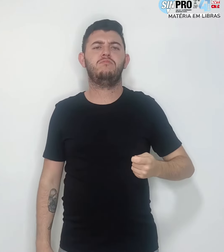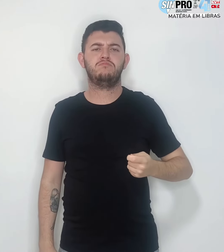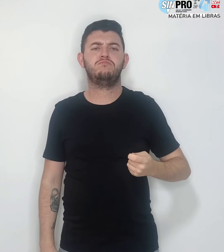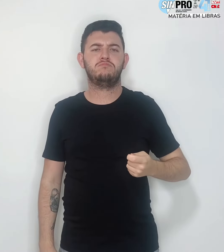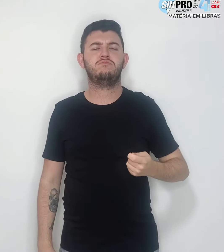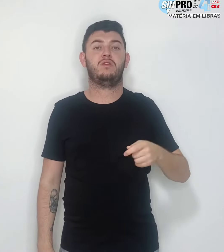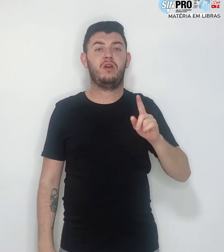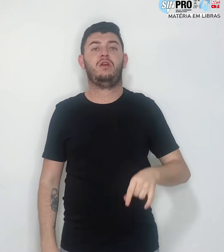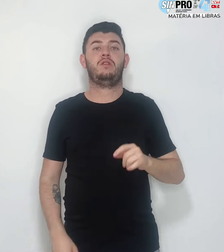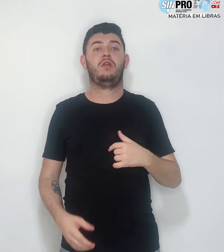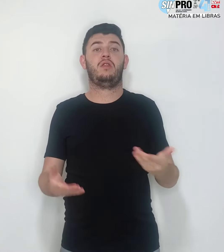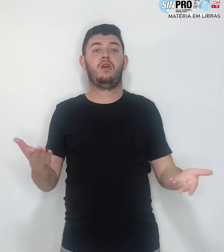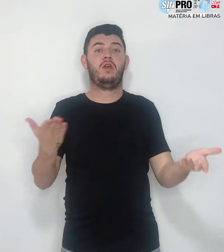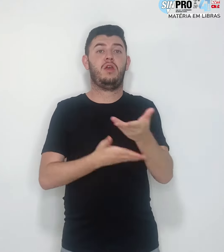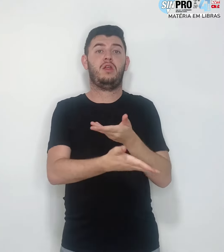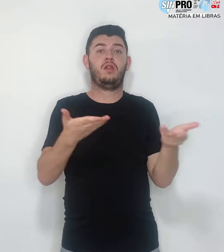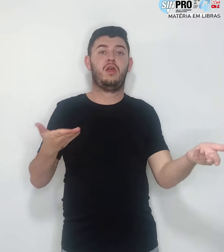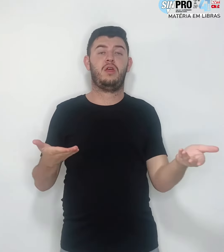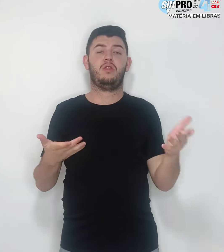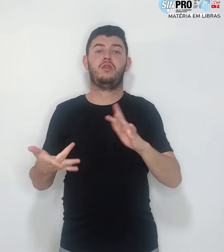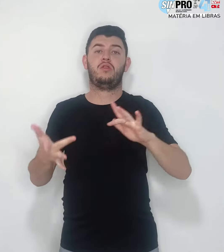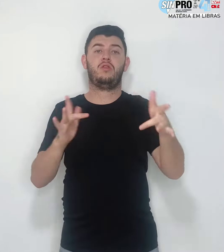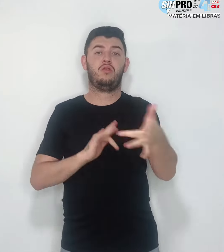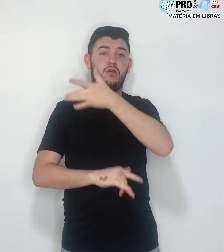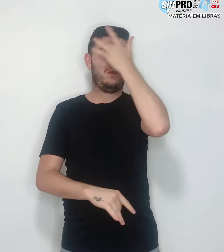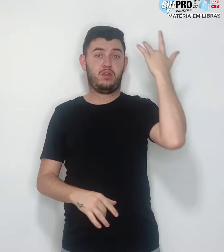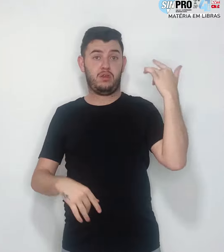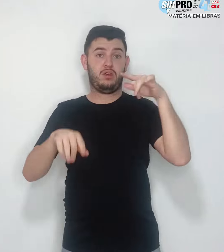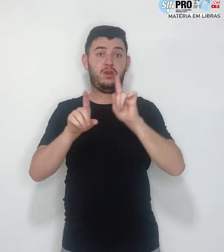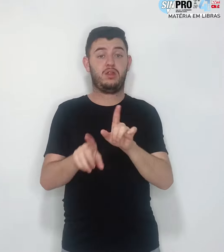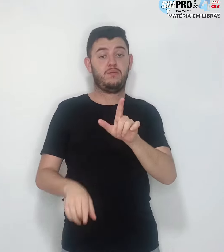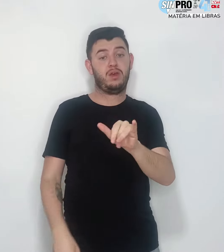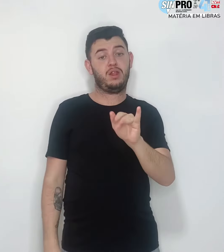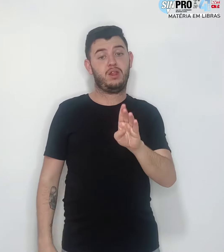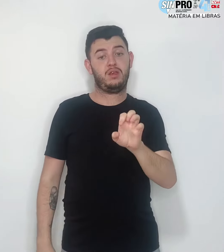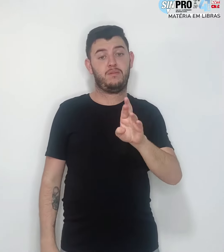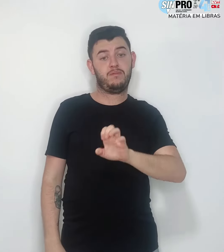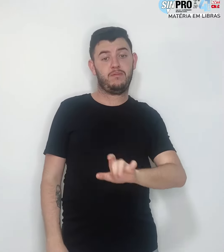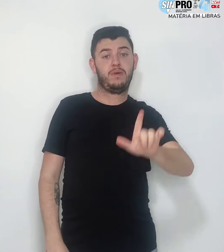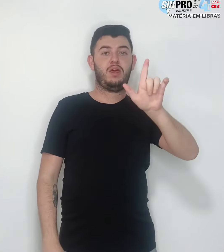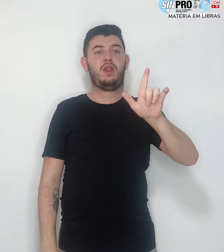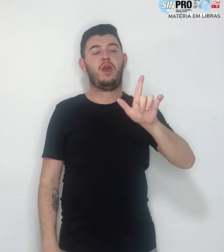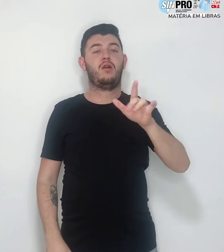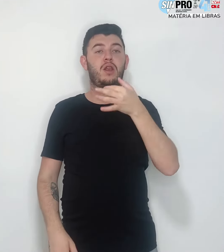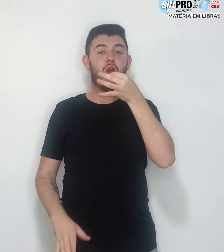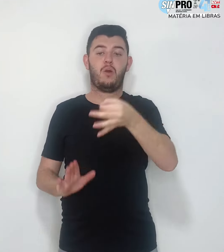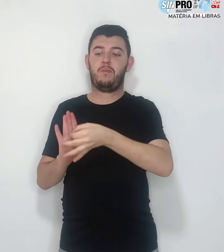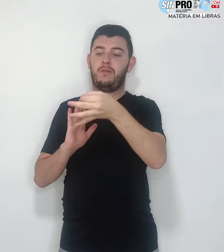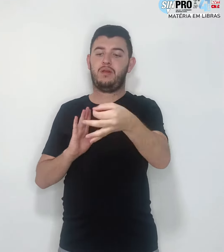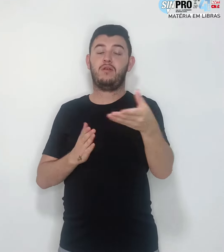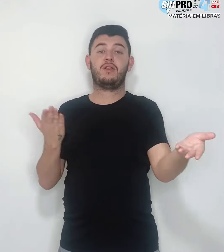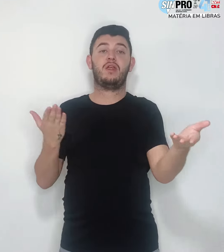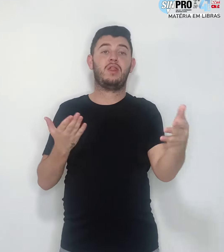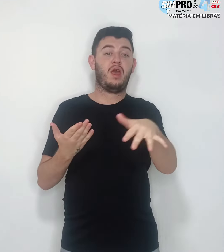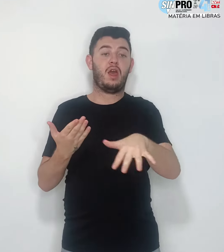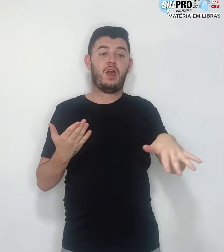vista das relações econômicas. Portanto, a reforma administrativa é essencial para